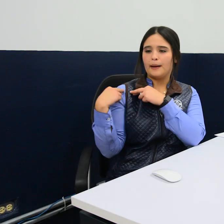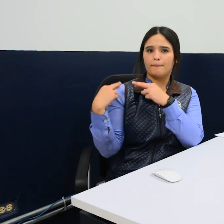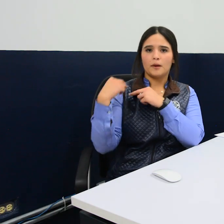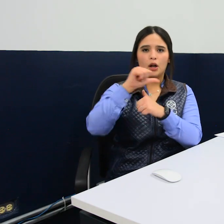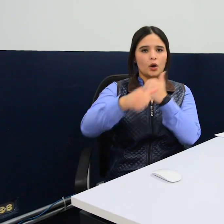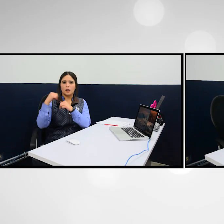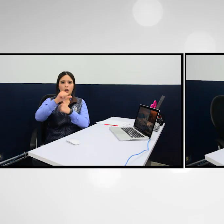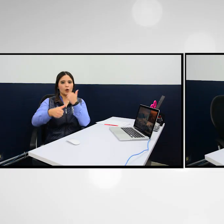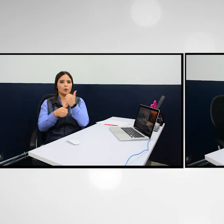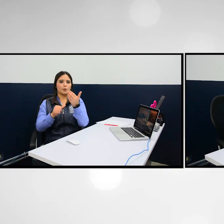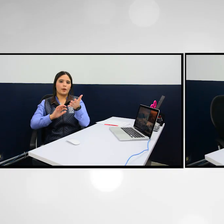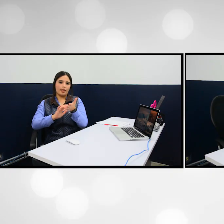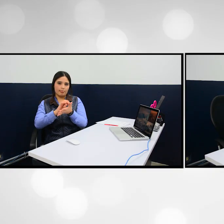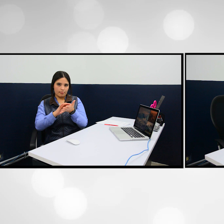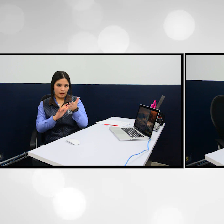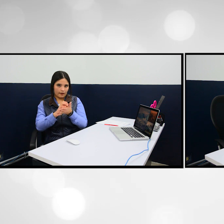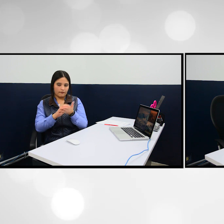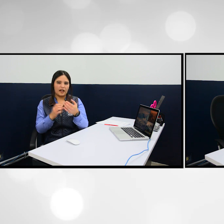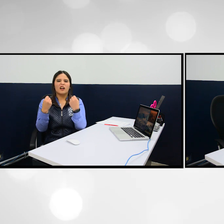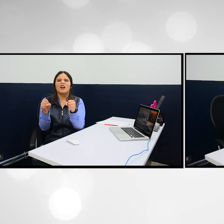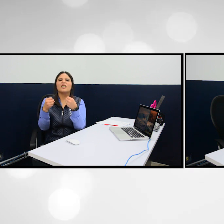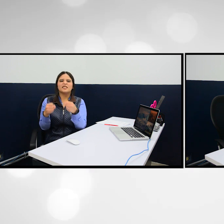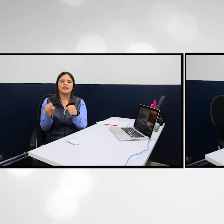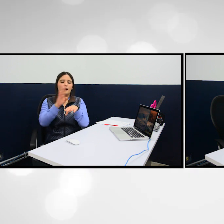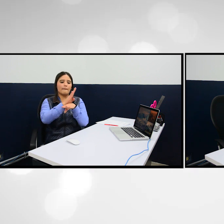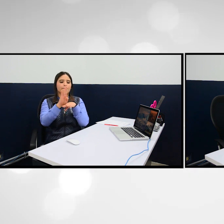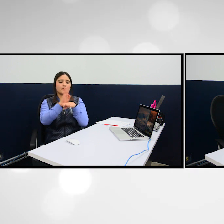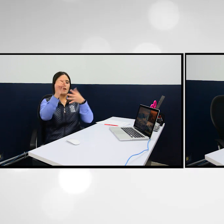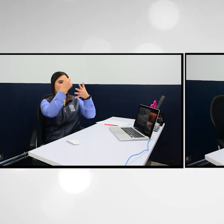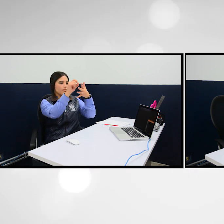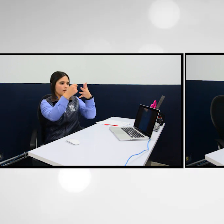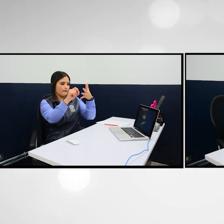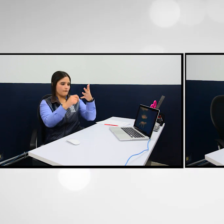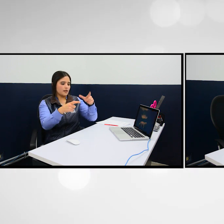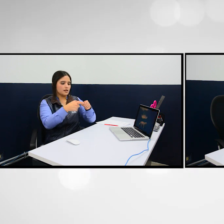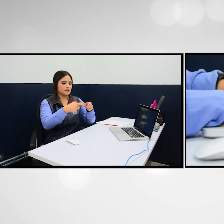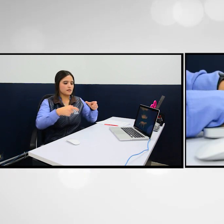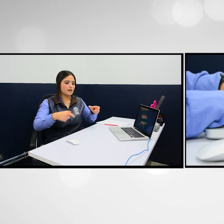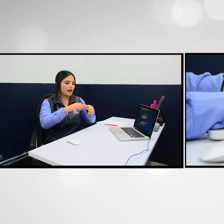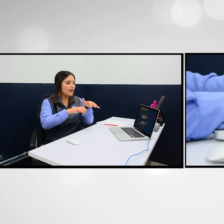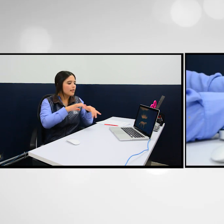Soy responsable de auxiliar de contabilidad. Mis atribuciones son revisar las boletas del